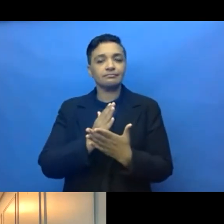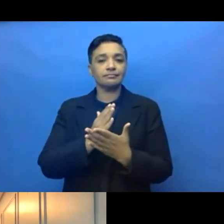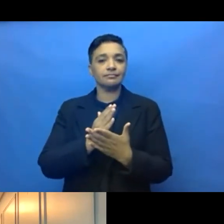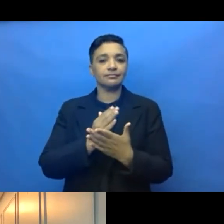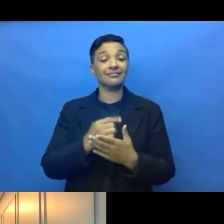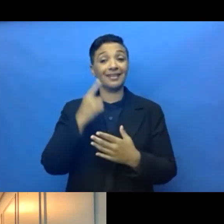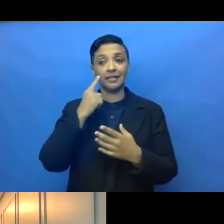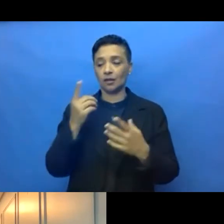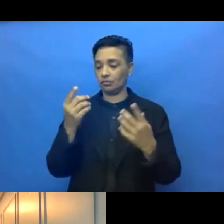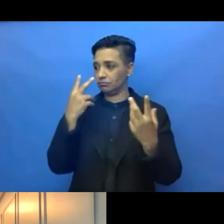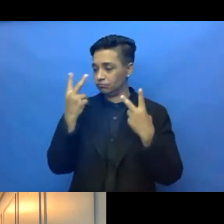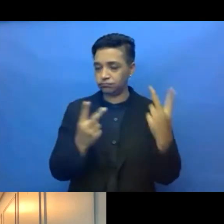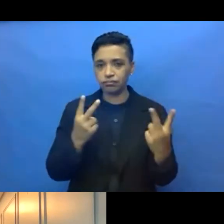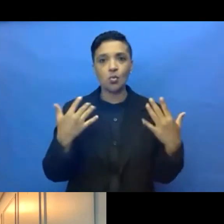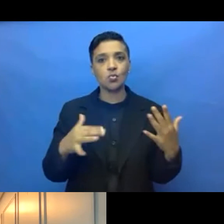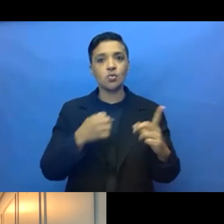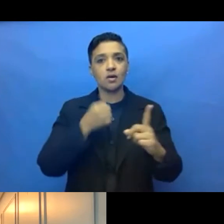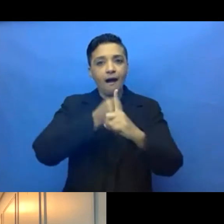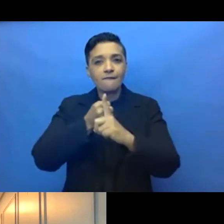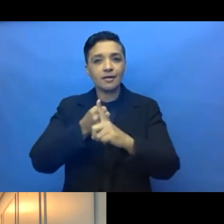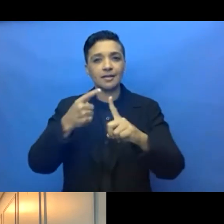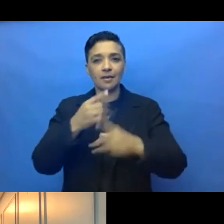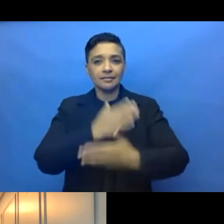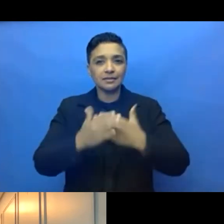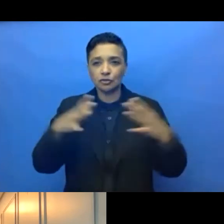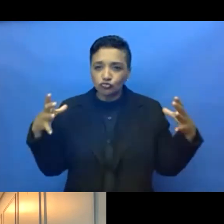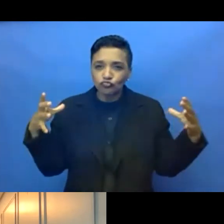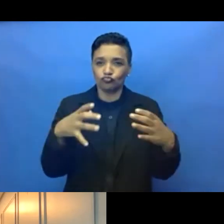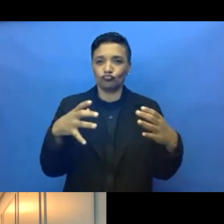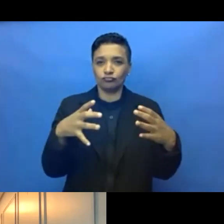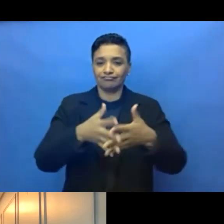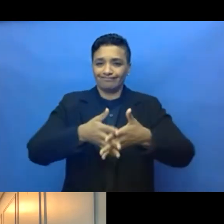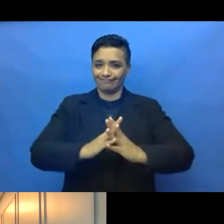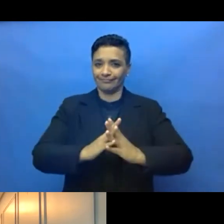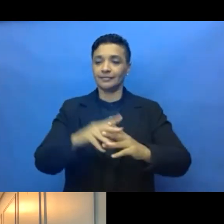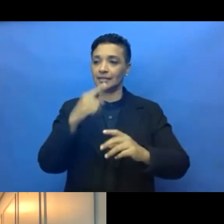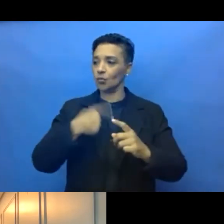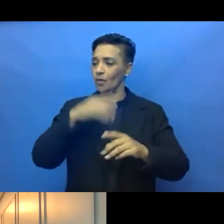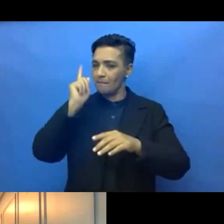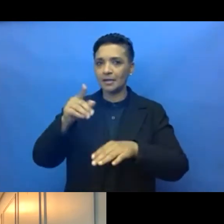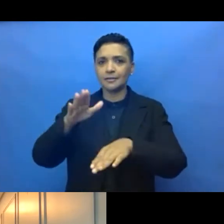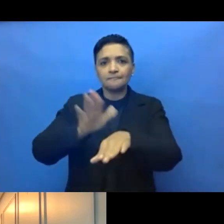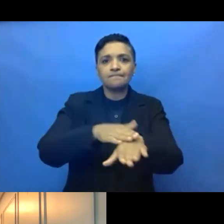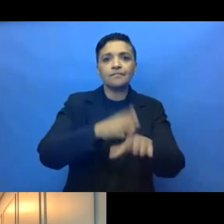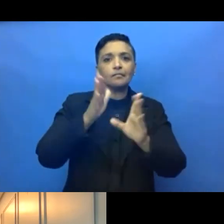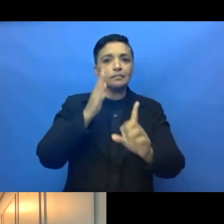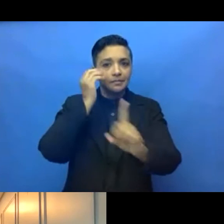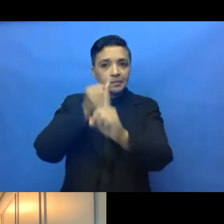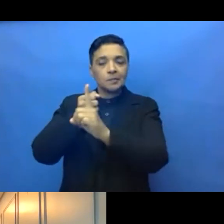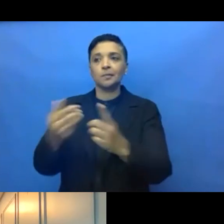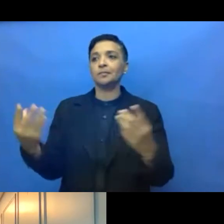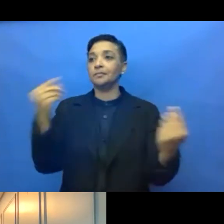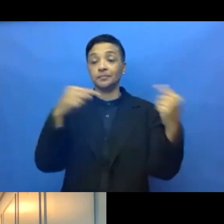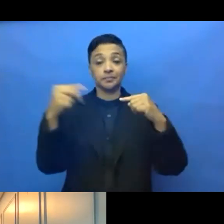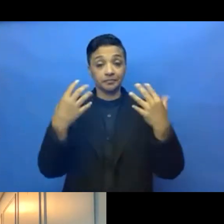frappée aussi par la question du plaidoyer et l'unité de tous les membres du panel qui disent qu'il faut tirer l'attention sur